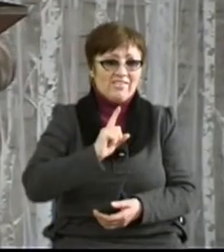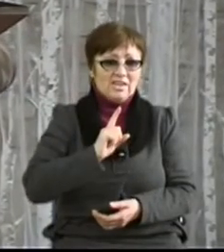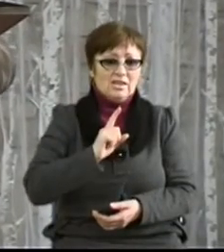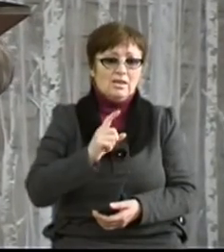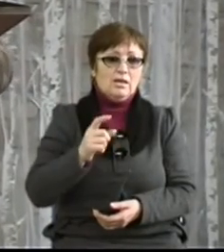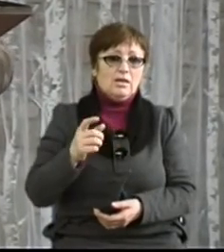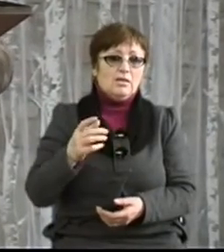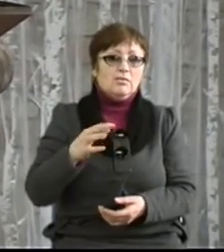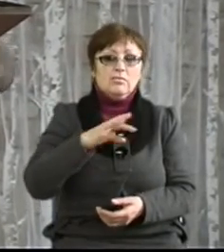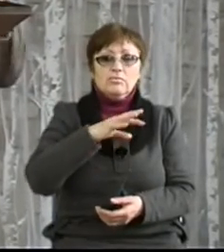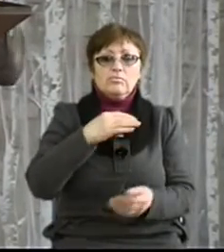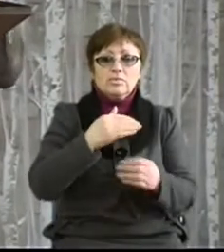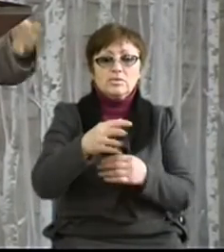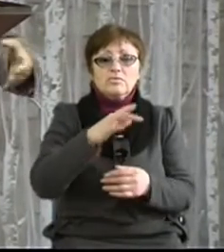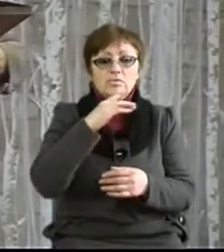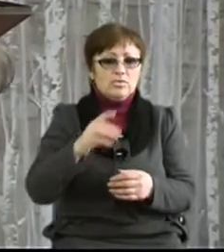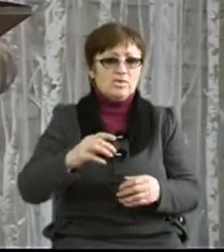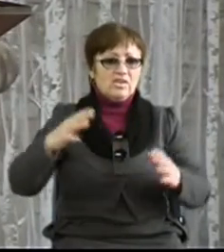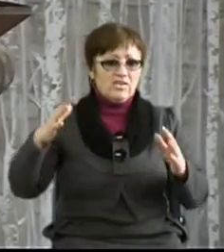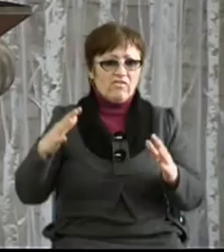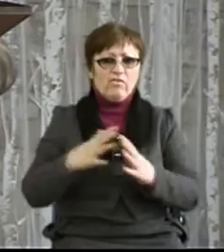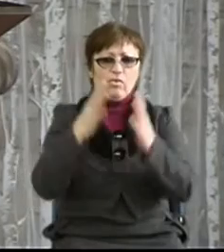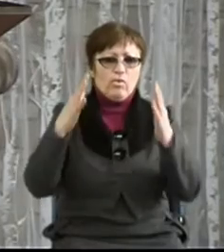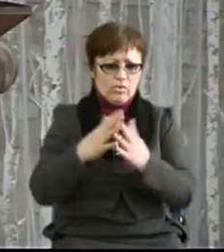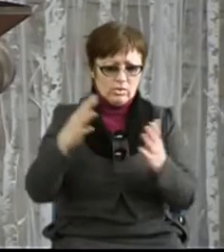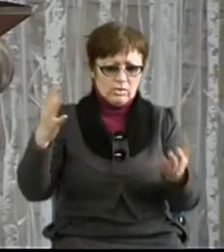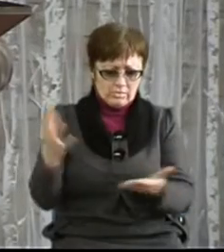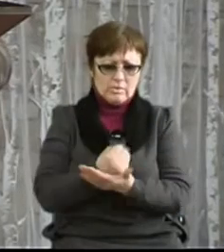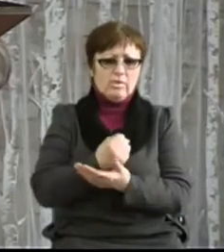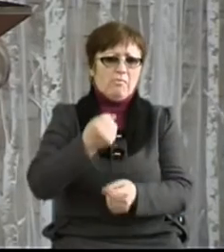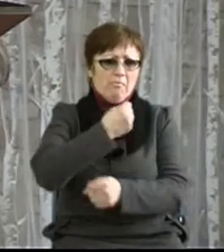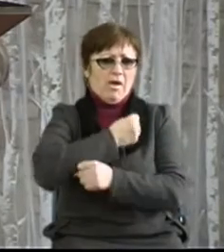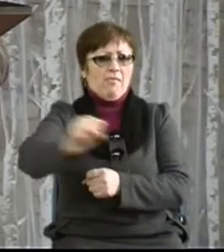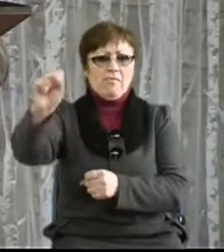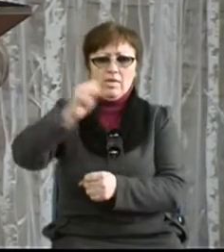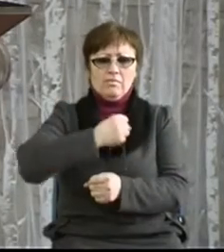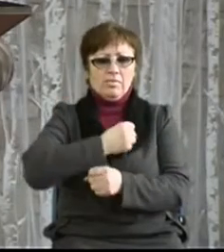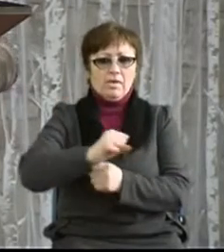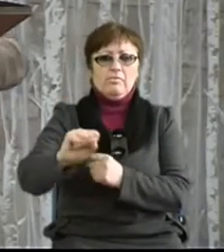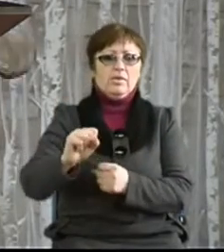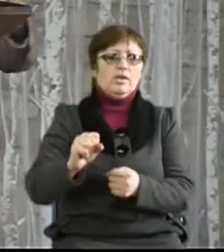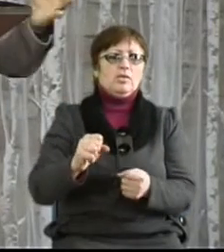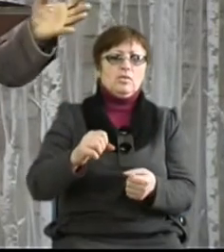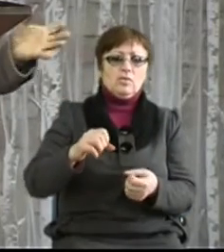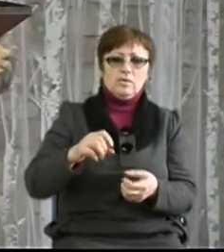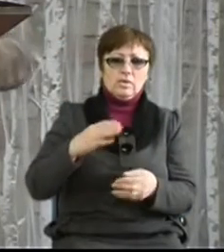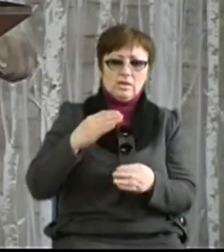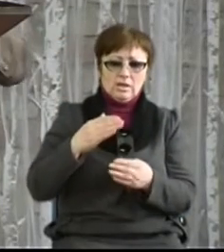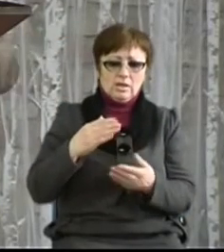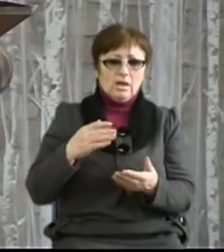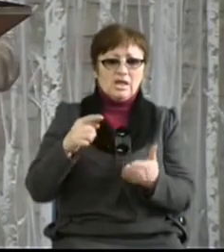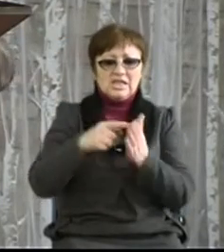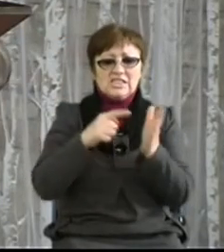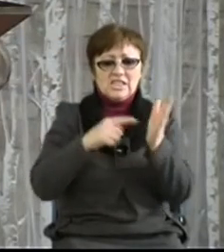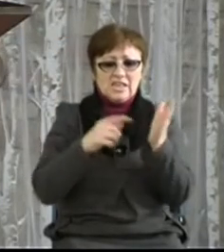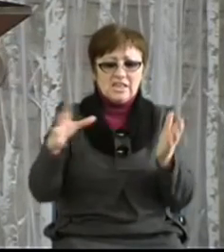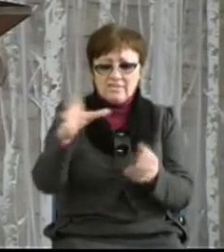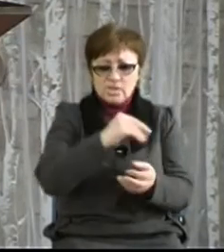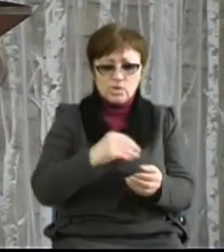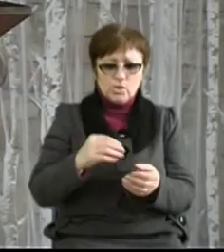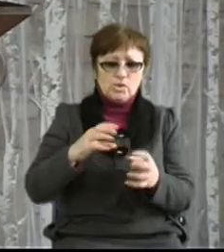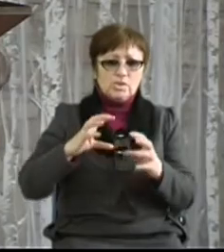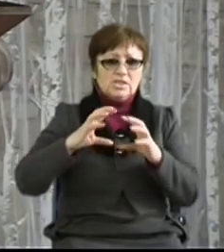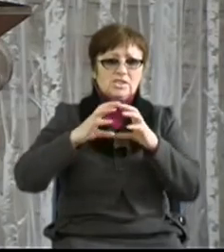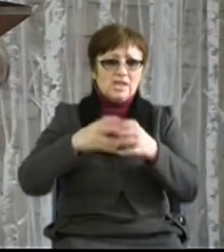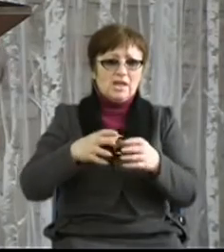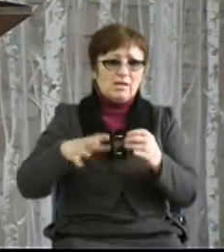после многих, скажем так, победоносных битв, после того, как они разделили фактически всю землю,